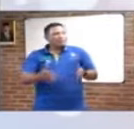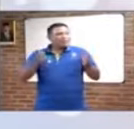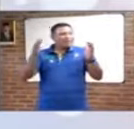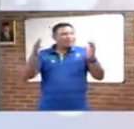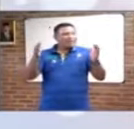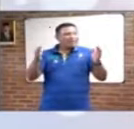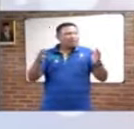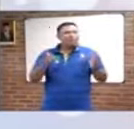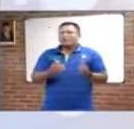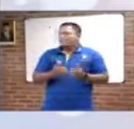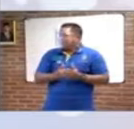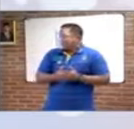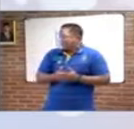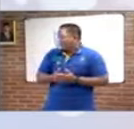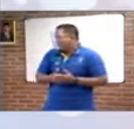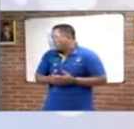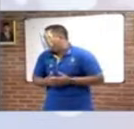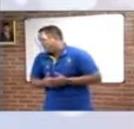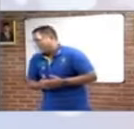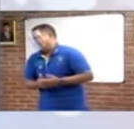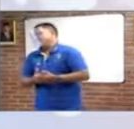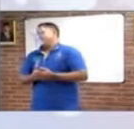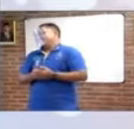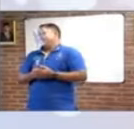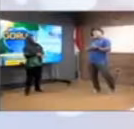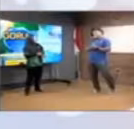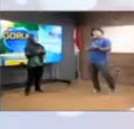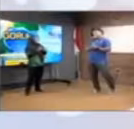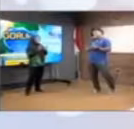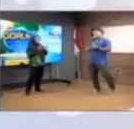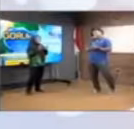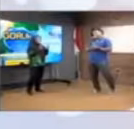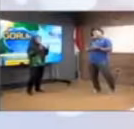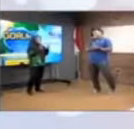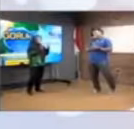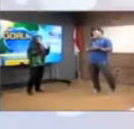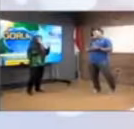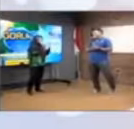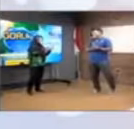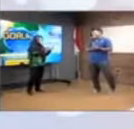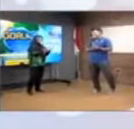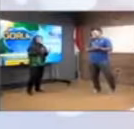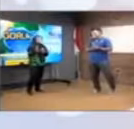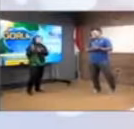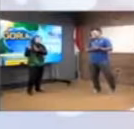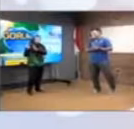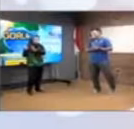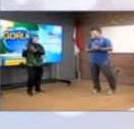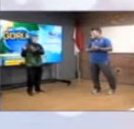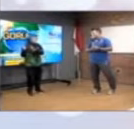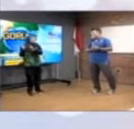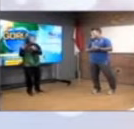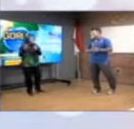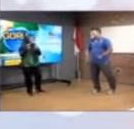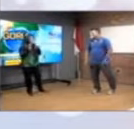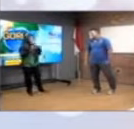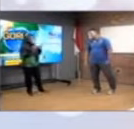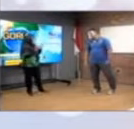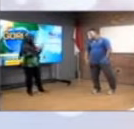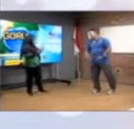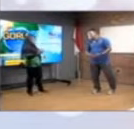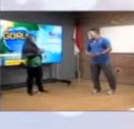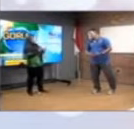yaitu mengenai gerak meloncat dan melompat. Wah, kalau dilihat ini ada gerak meloncat, ada melompat. Ini